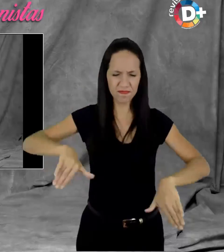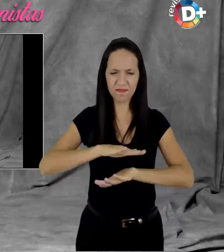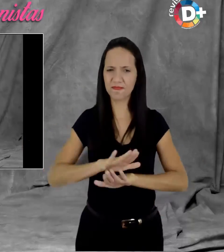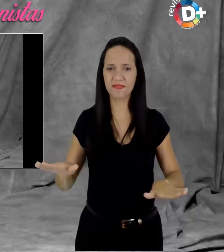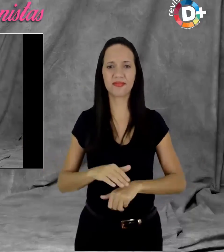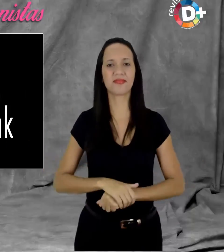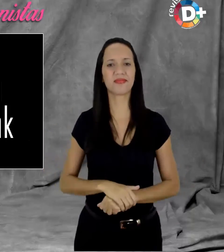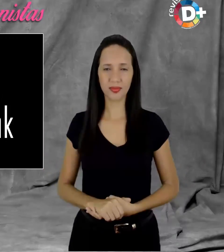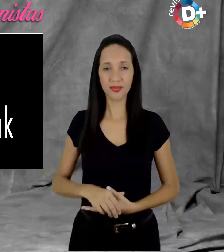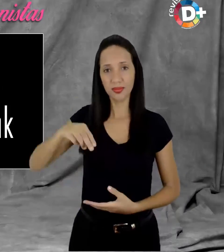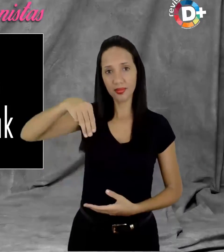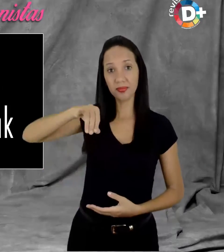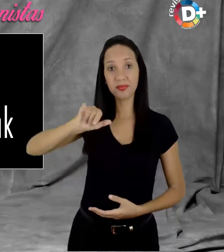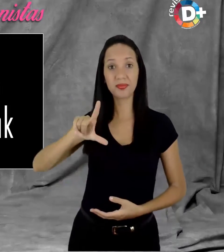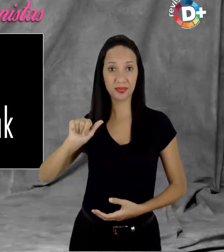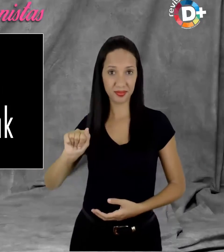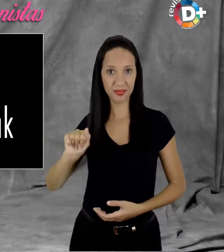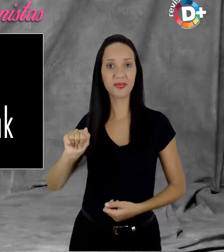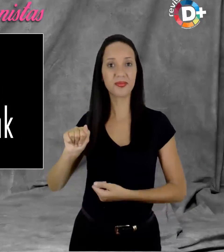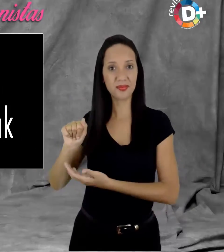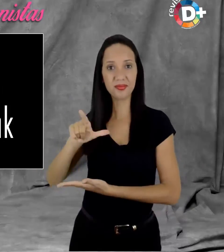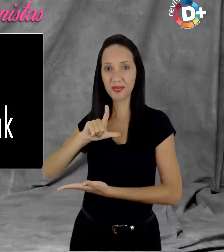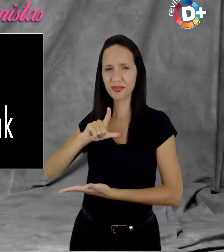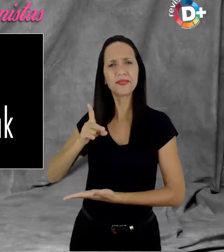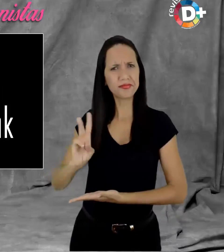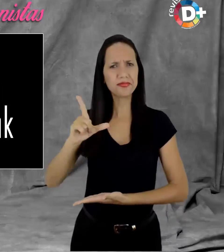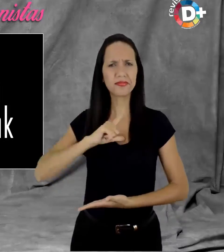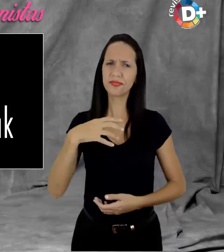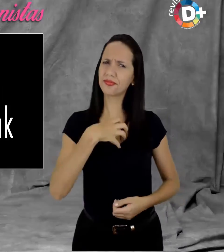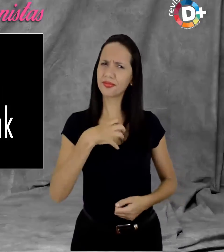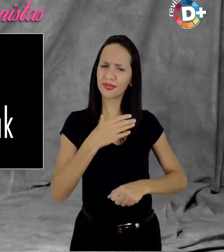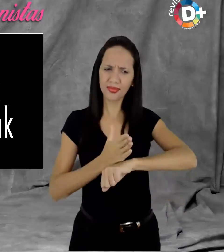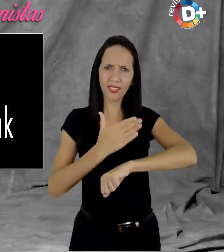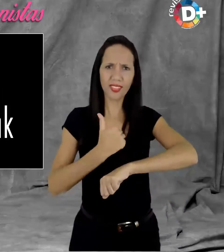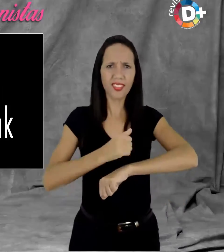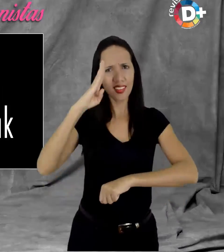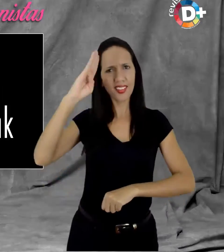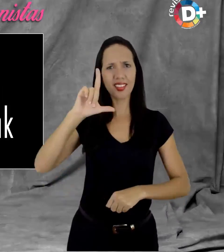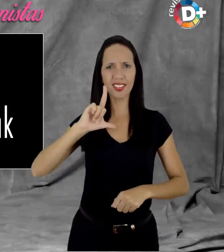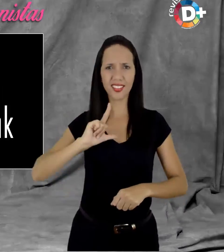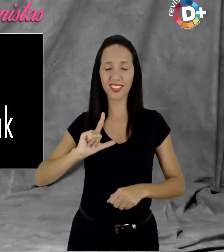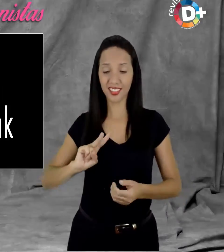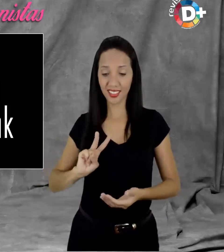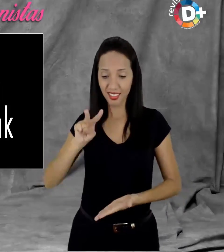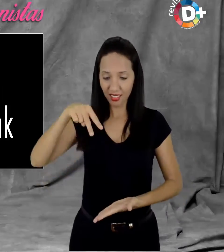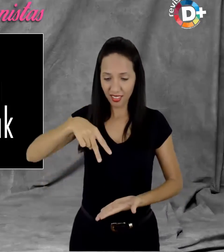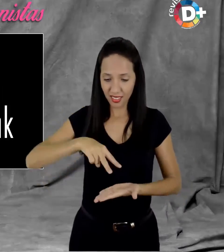barreiras. Mila Rezezaki faz isso o tempo todo, inclusive indo para o chão.